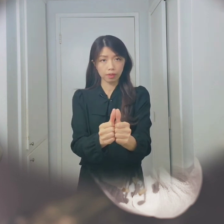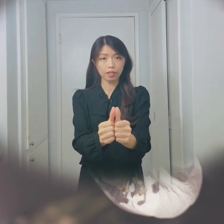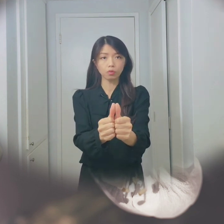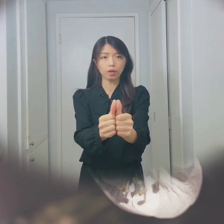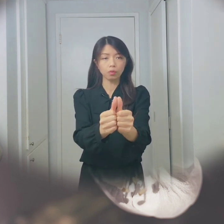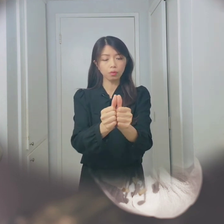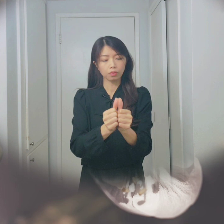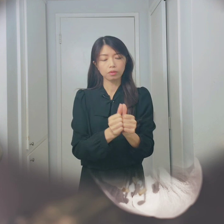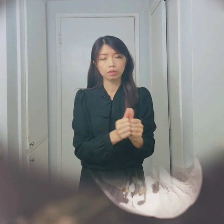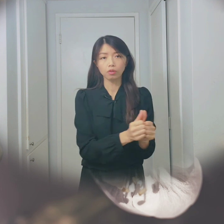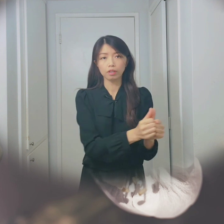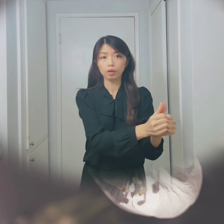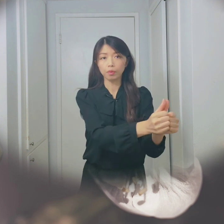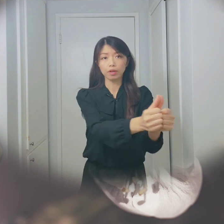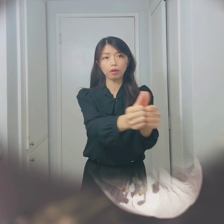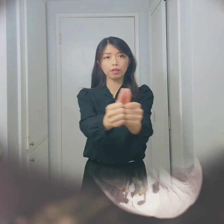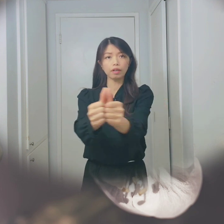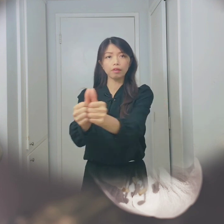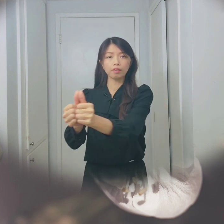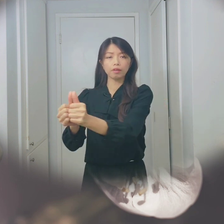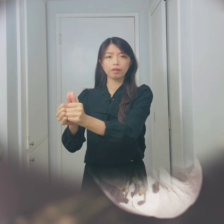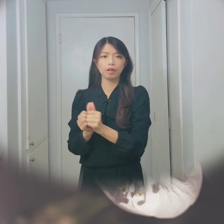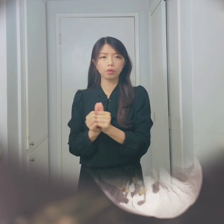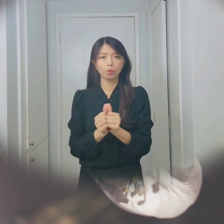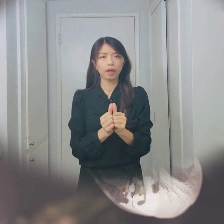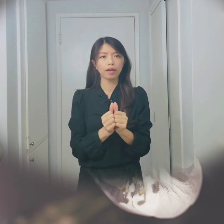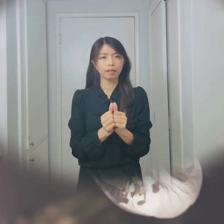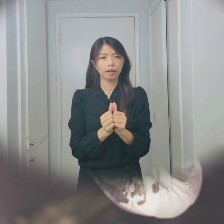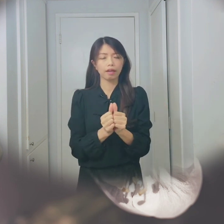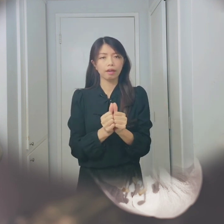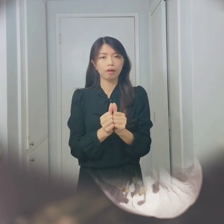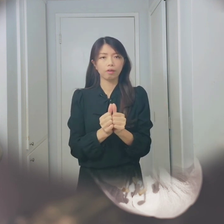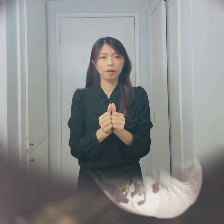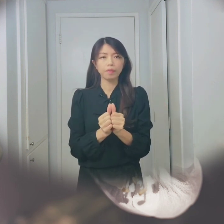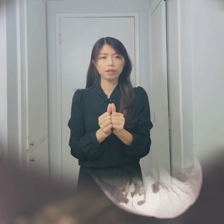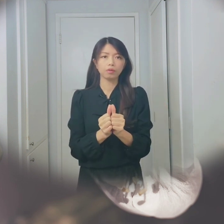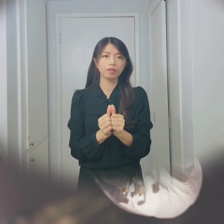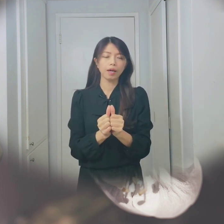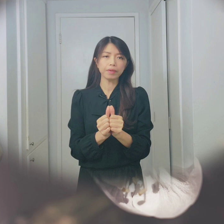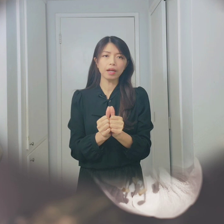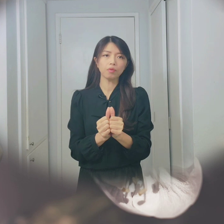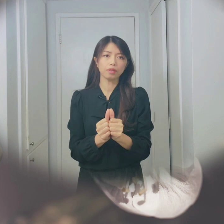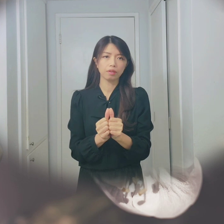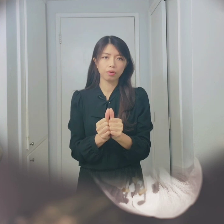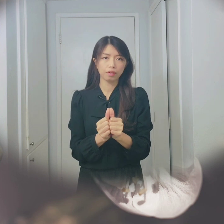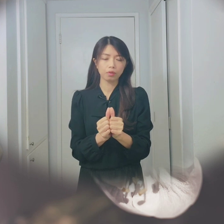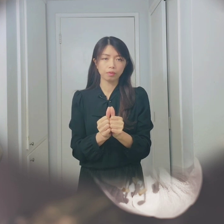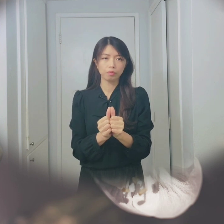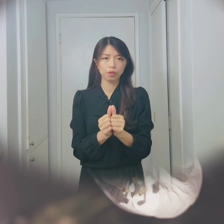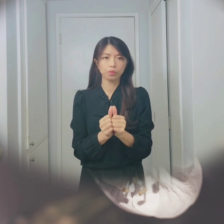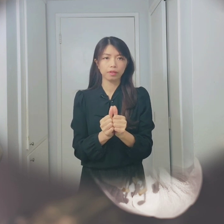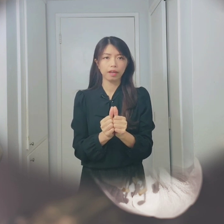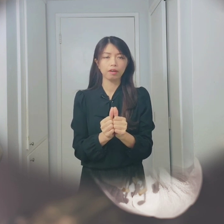앞으로 가셔도 되고 저는 이렇게 표현을 했거든요. 동행하네. 앞에 저는 함께라고 한 뜻의 수어를